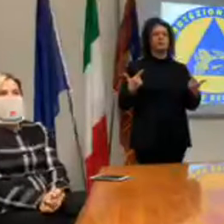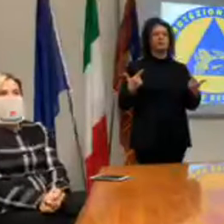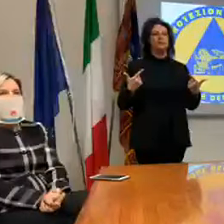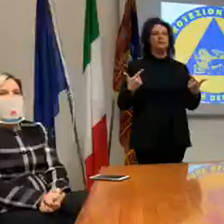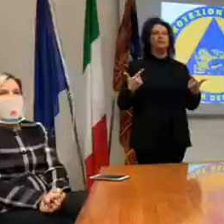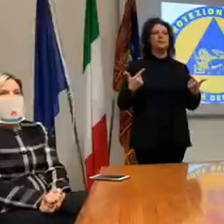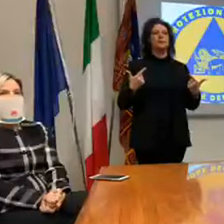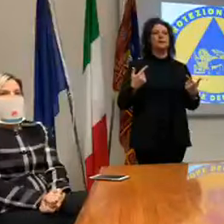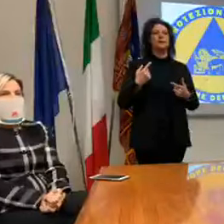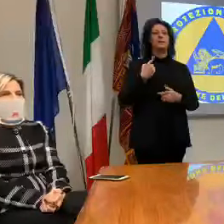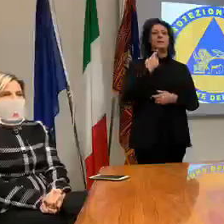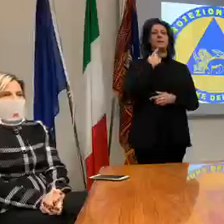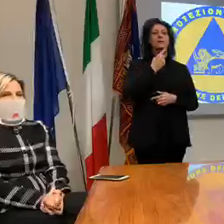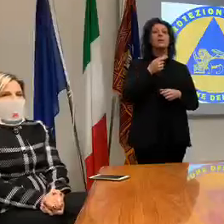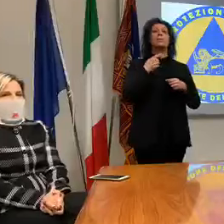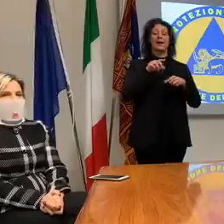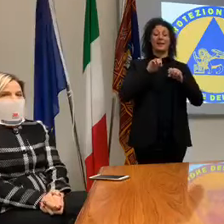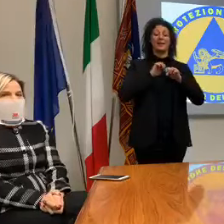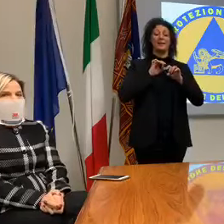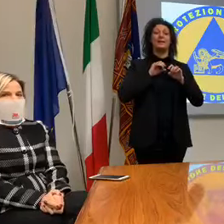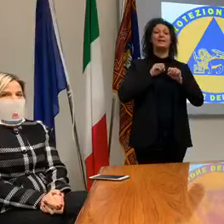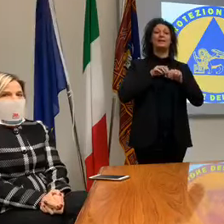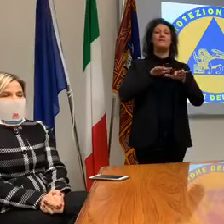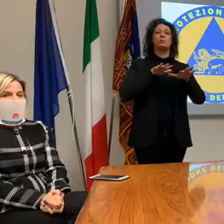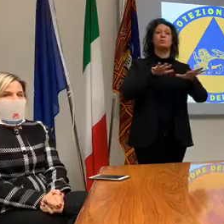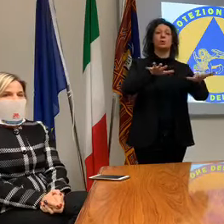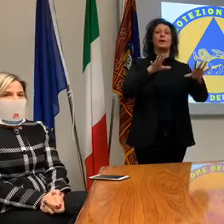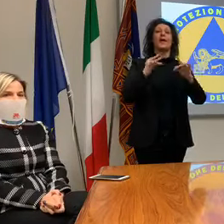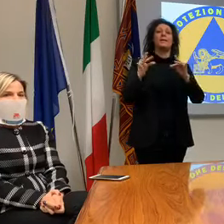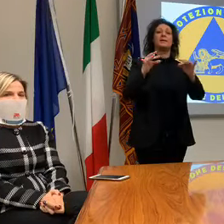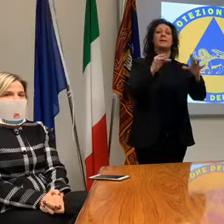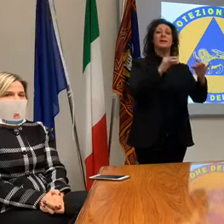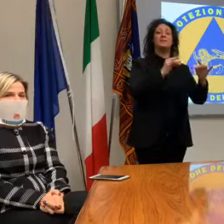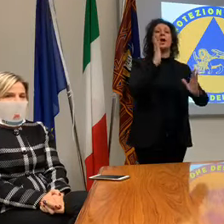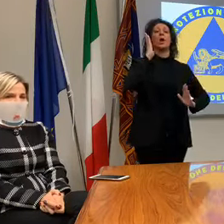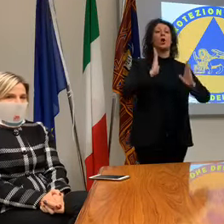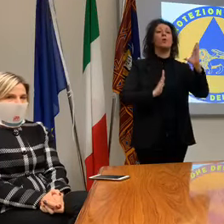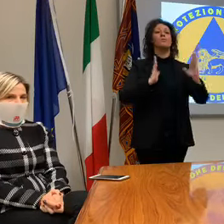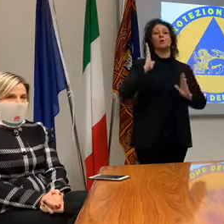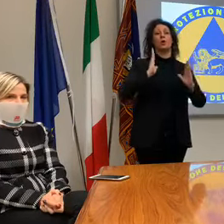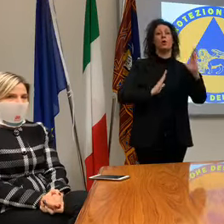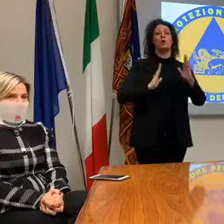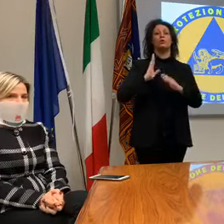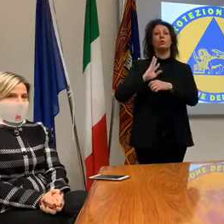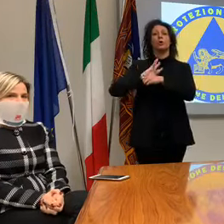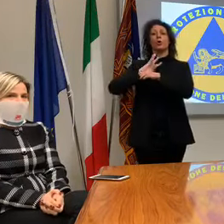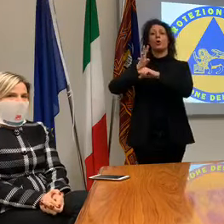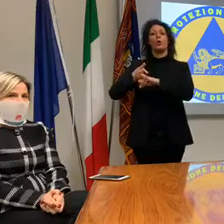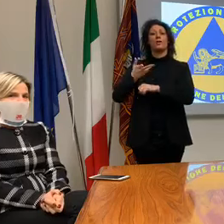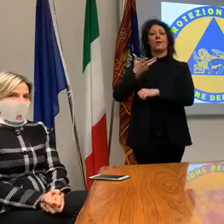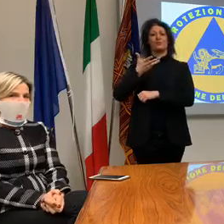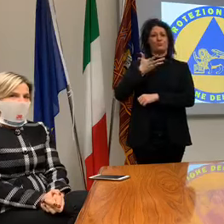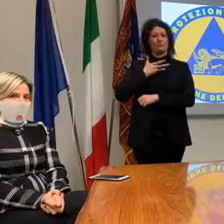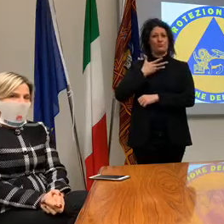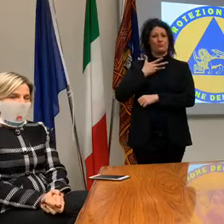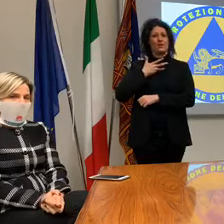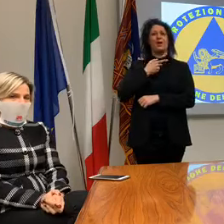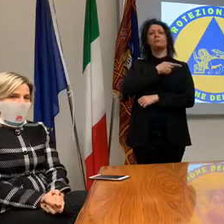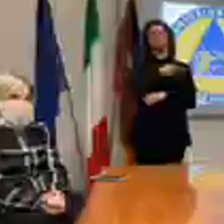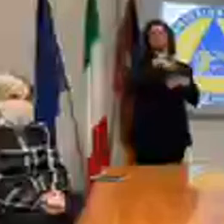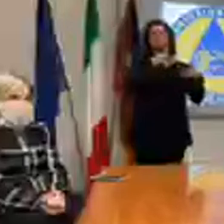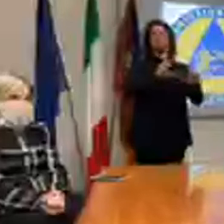quelli dei sintomatici, quindi di nuovo la questione della partita dei tamponi. Non ho capito. Allora, la questione